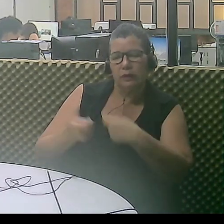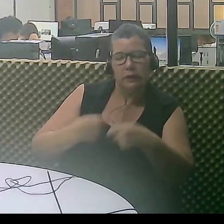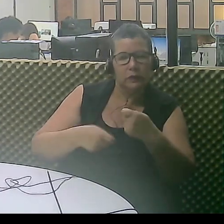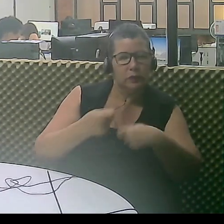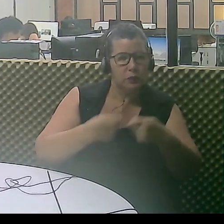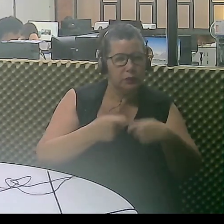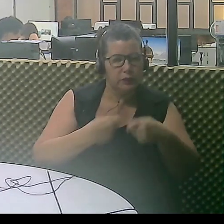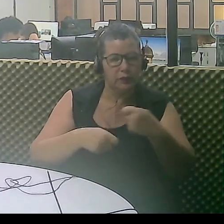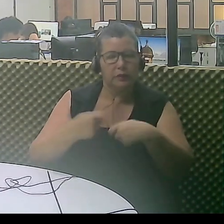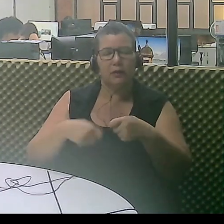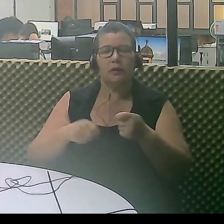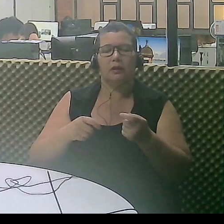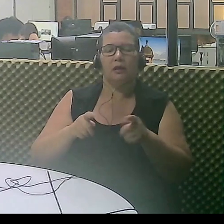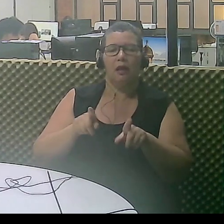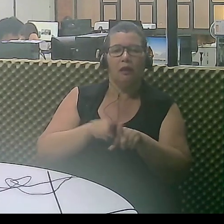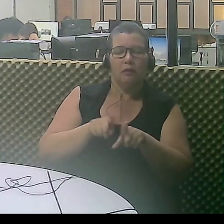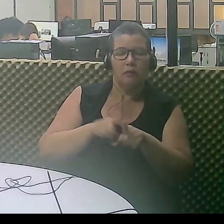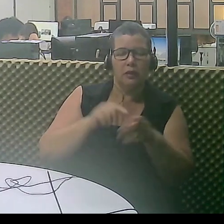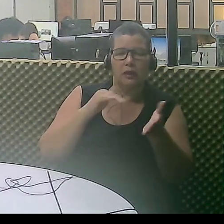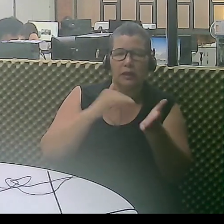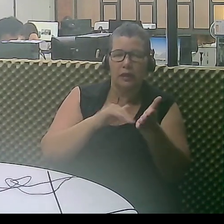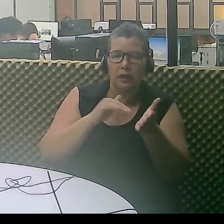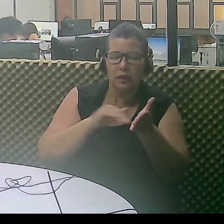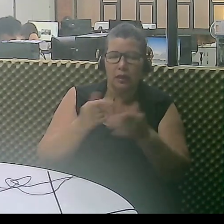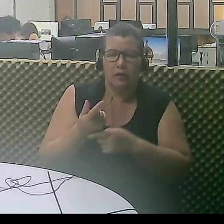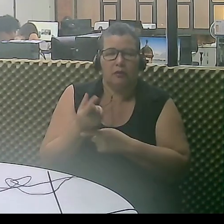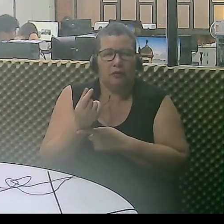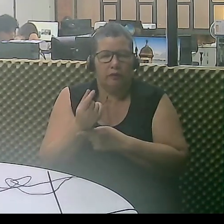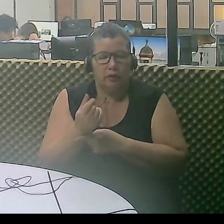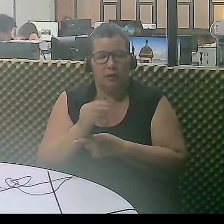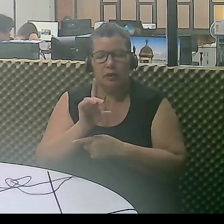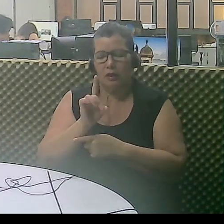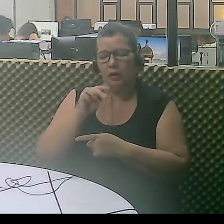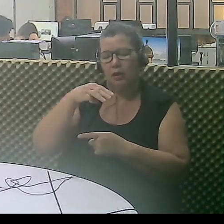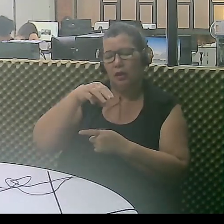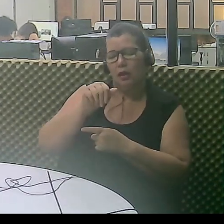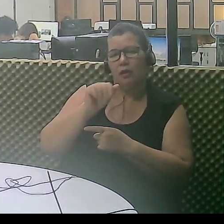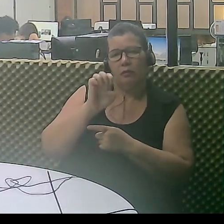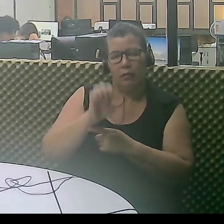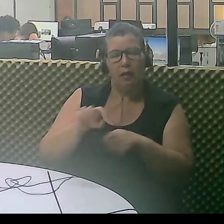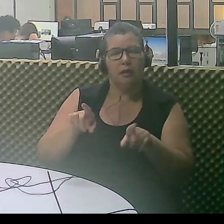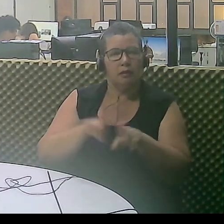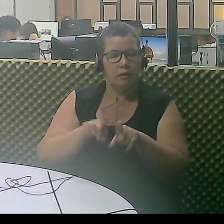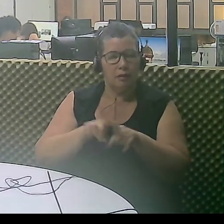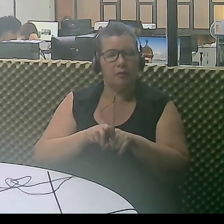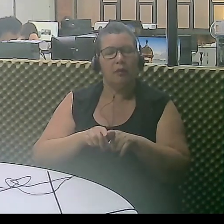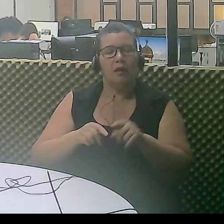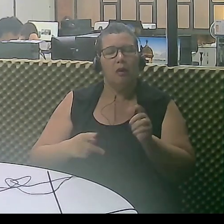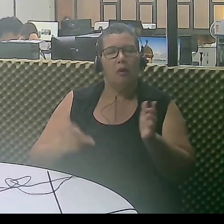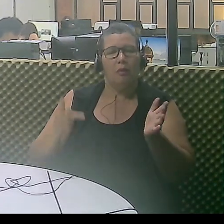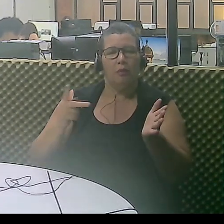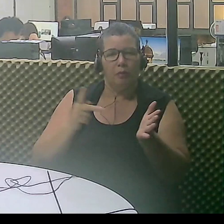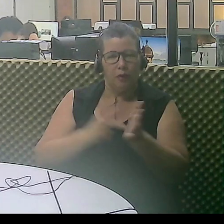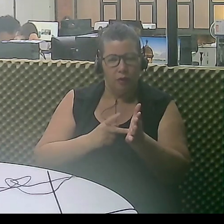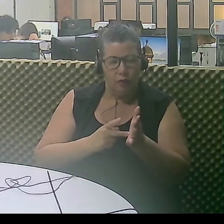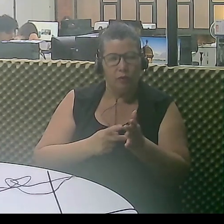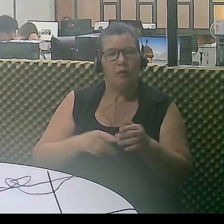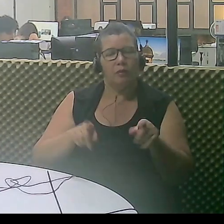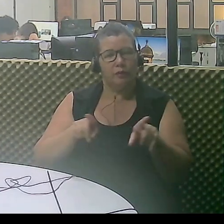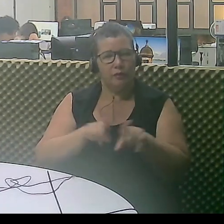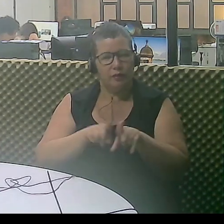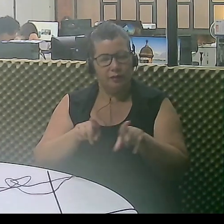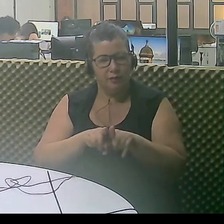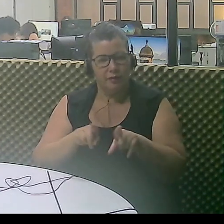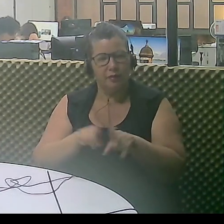negociação, incluindo a Secretaria Municipal de Finanças, o DEMAI e a própria Superintendência de Proteção e Defesa do Consumidor,